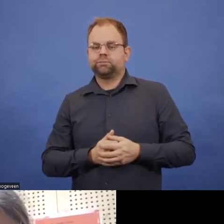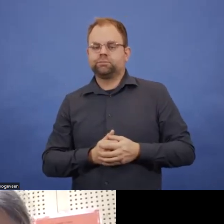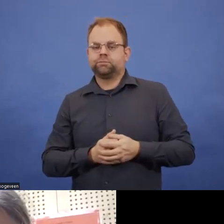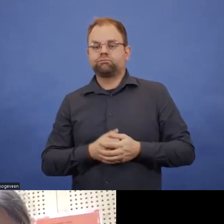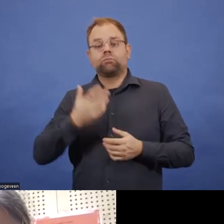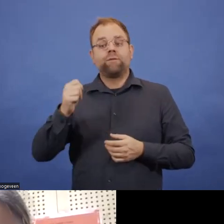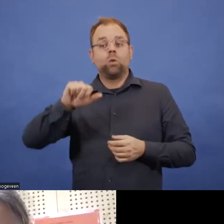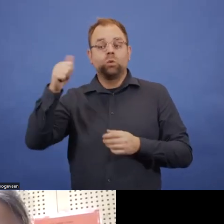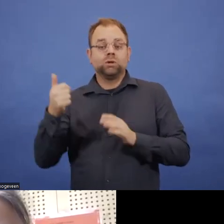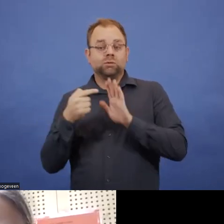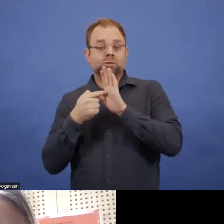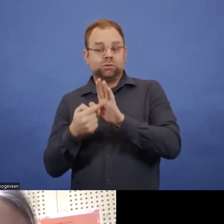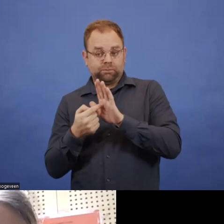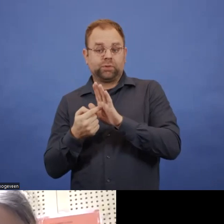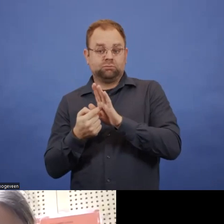ahora,